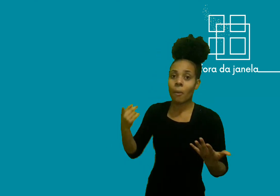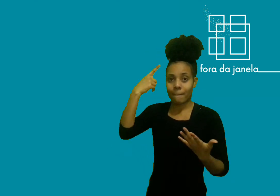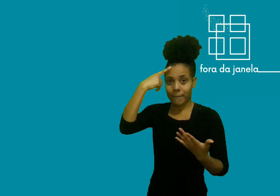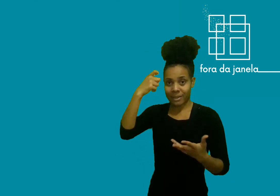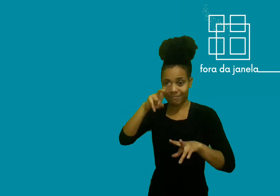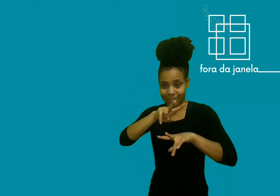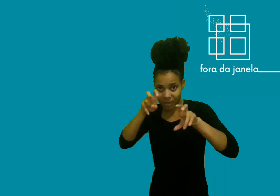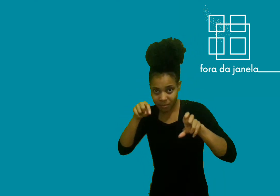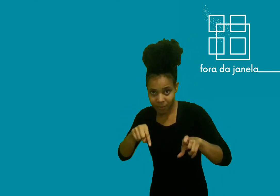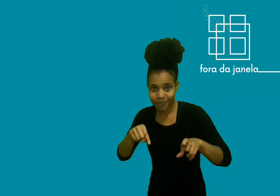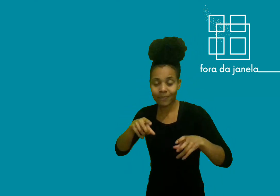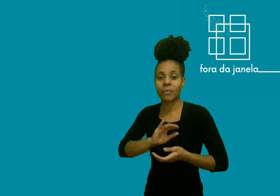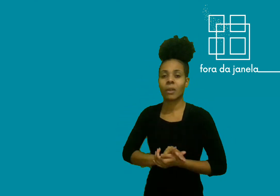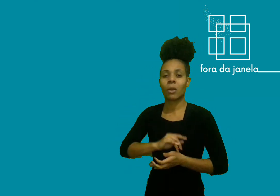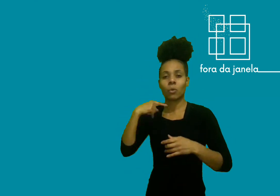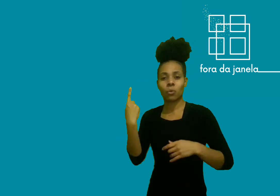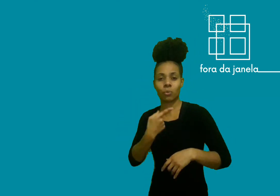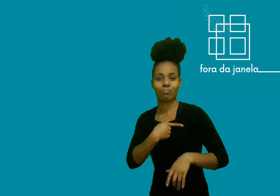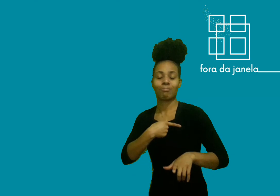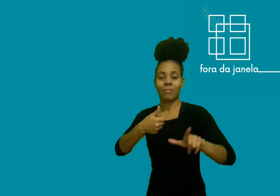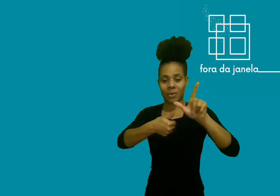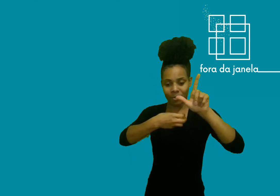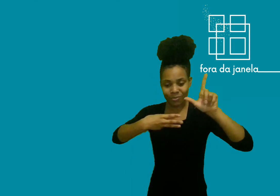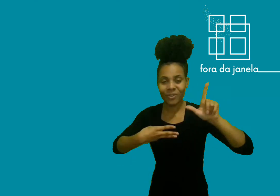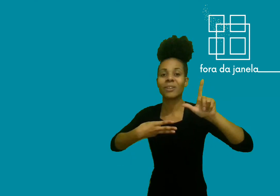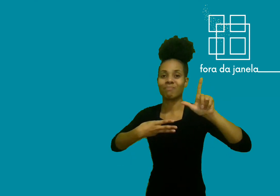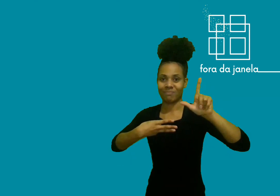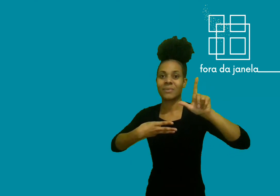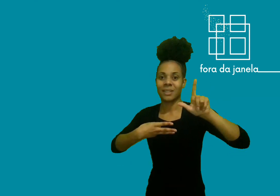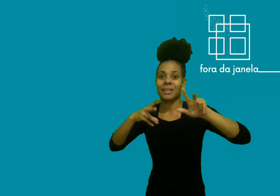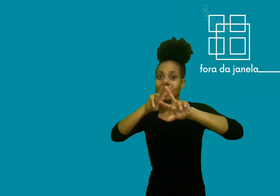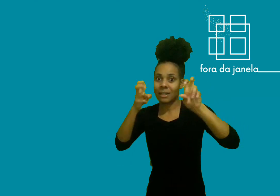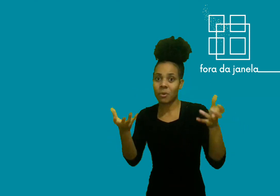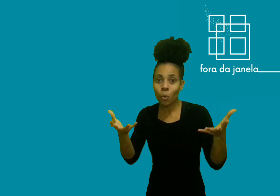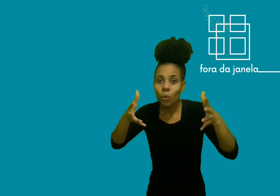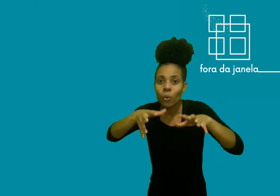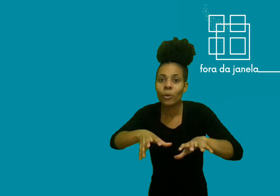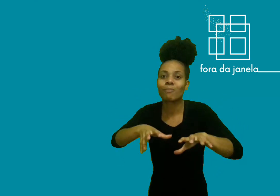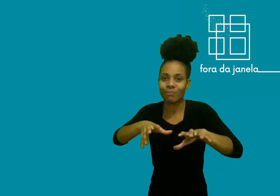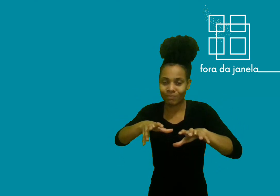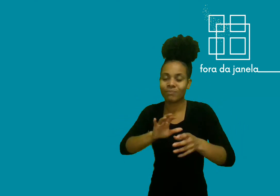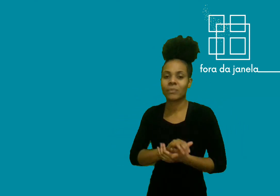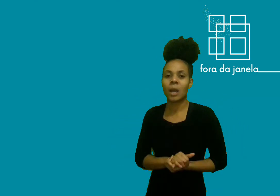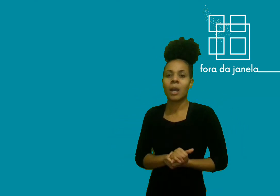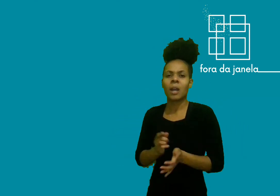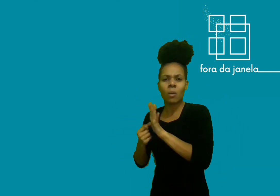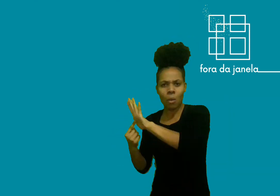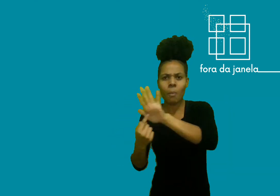da caixinha. Então a gente trouxe a Carol aqui para conversar um pouquinho sobre inclusão. A Carol, gente, ela está cursando